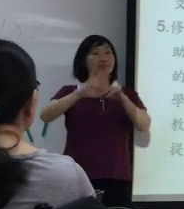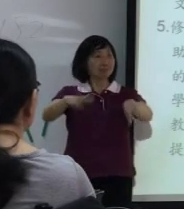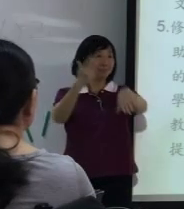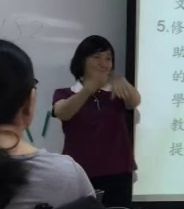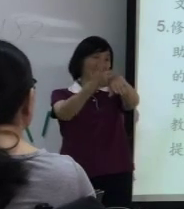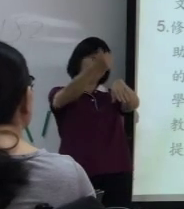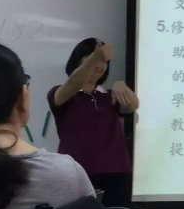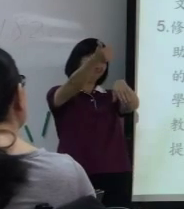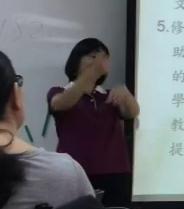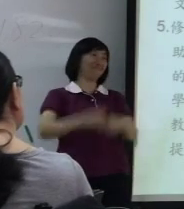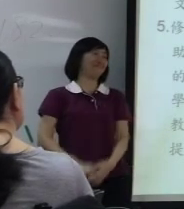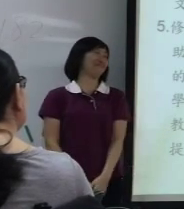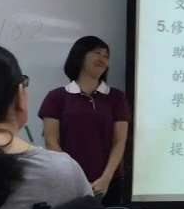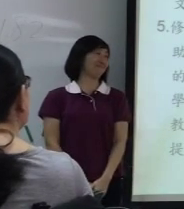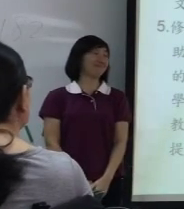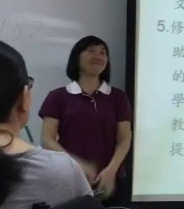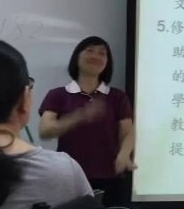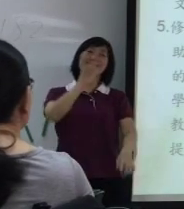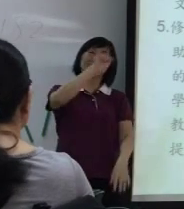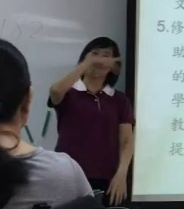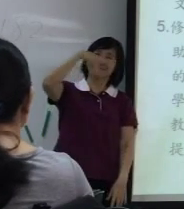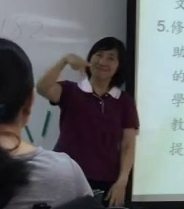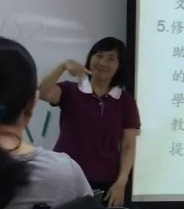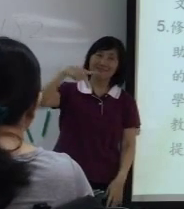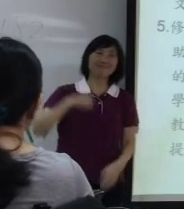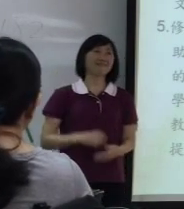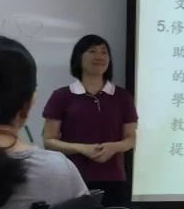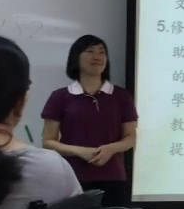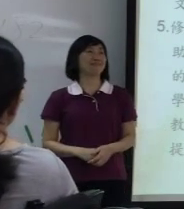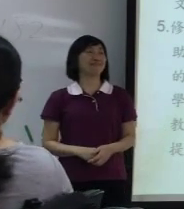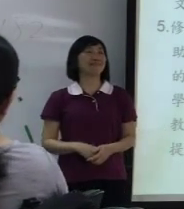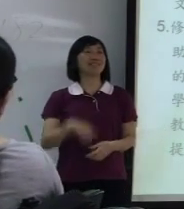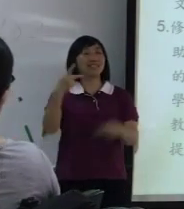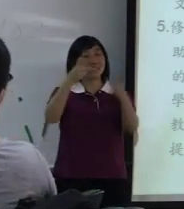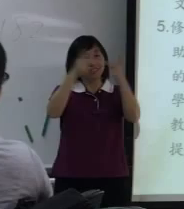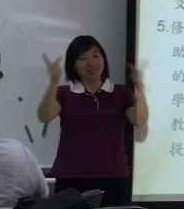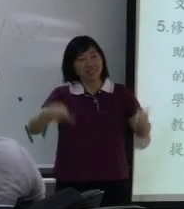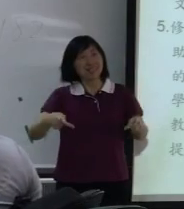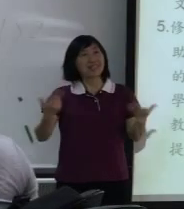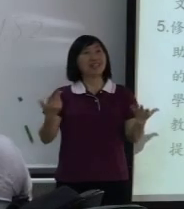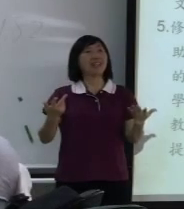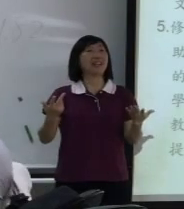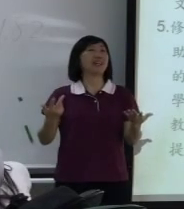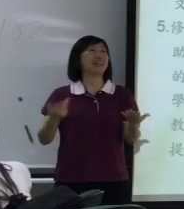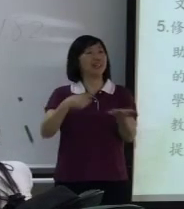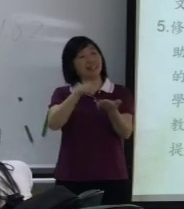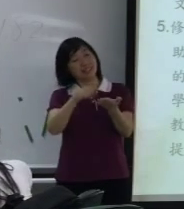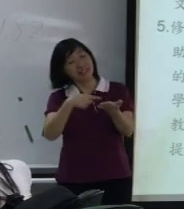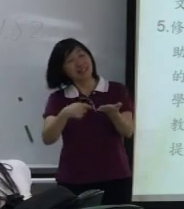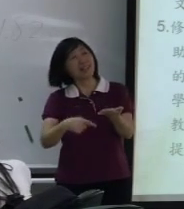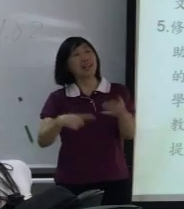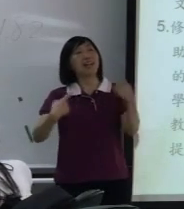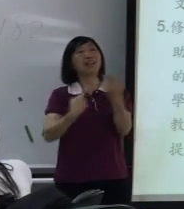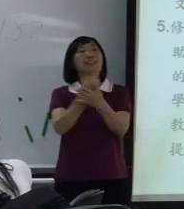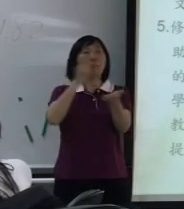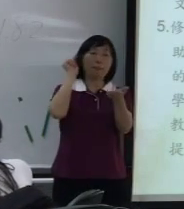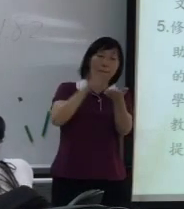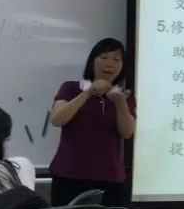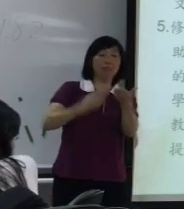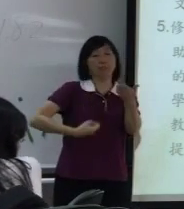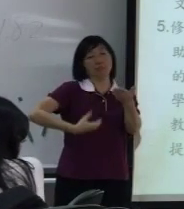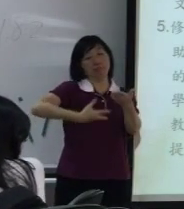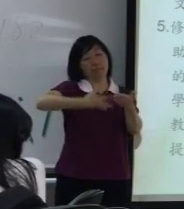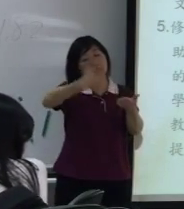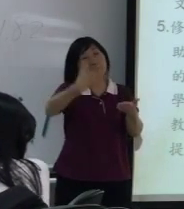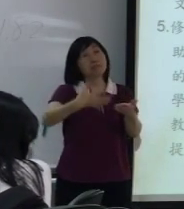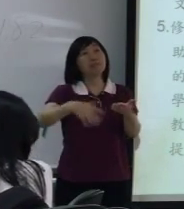步，现在有 APP， 现在有平板电脑，你只要一点进去，